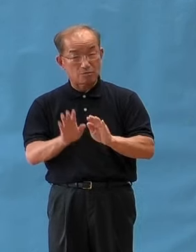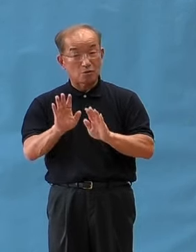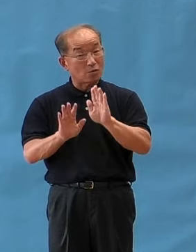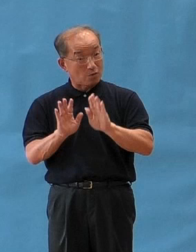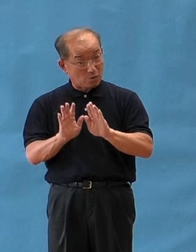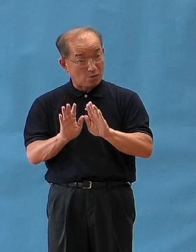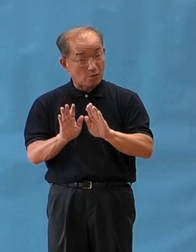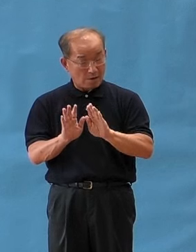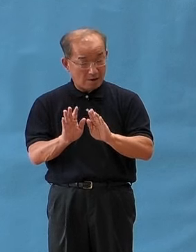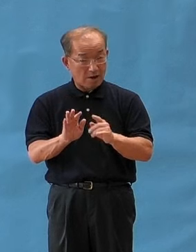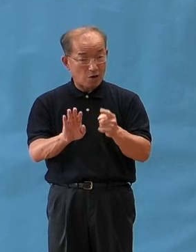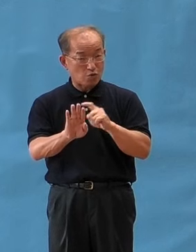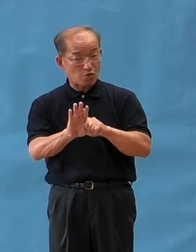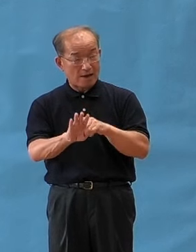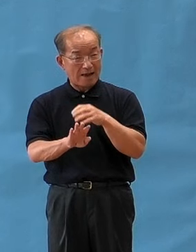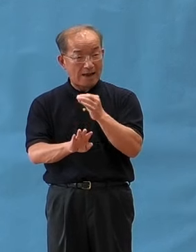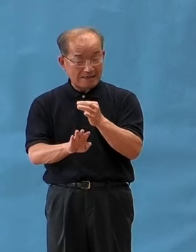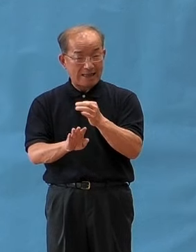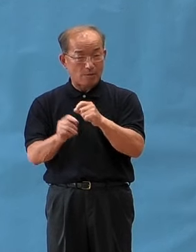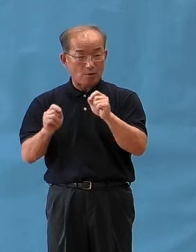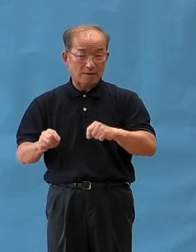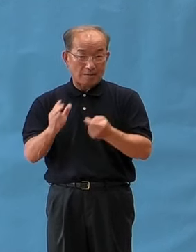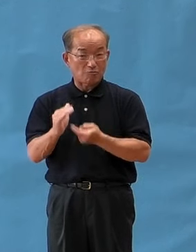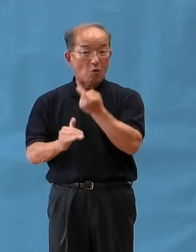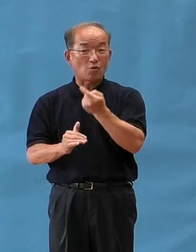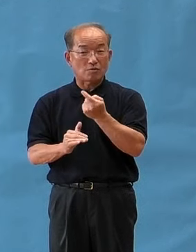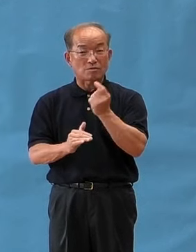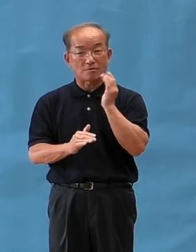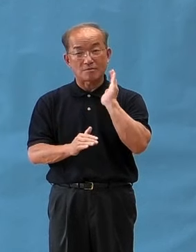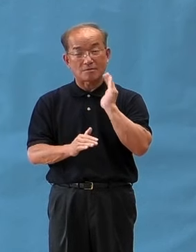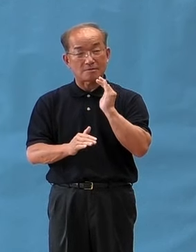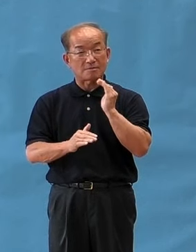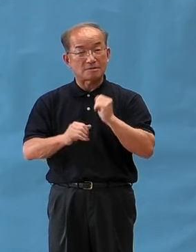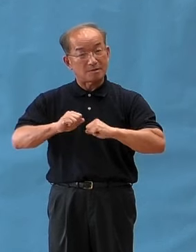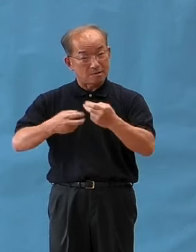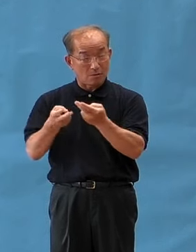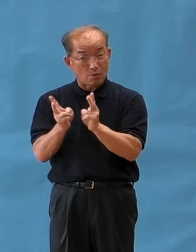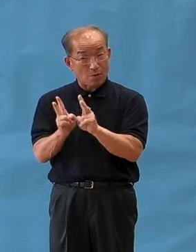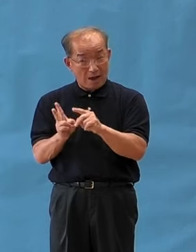る。そんな政党が提言していい内容じゃないと思う。